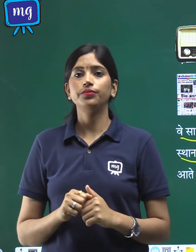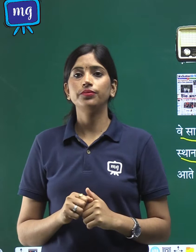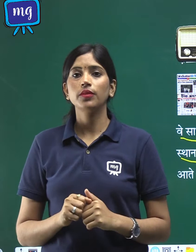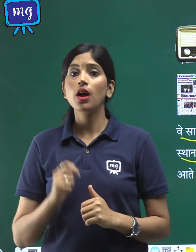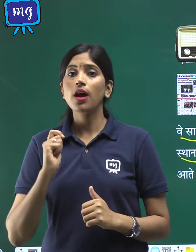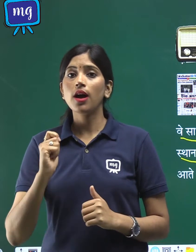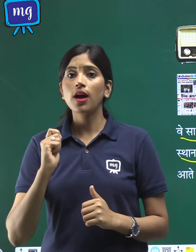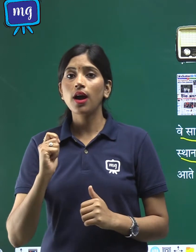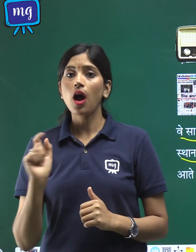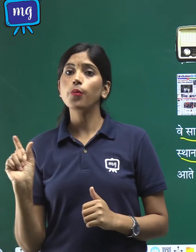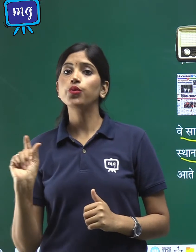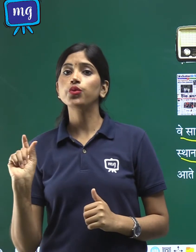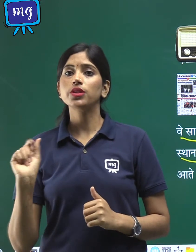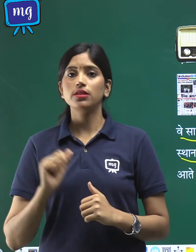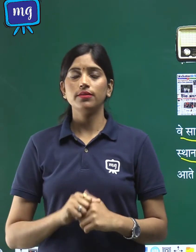काम आते हैं,